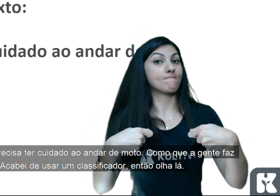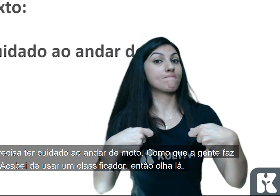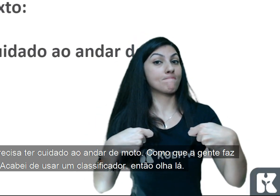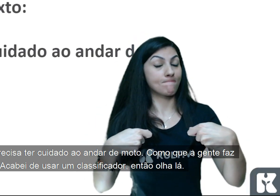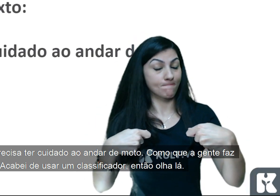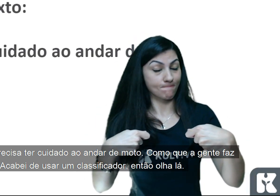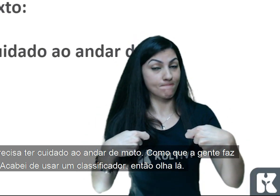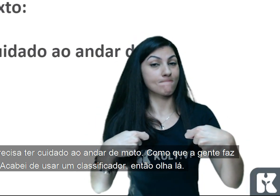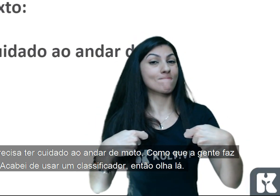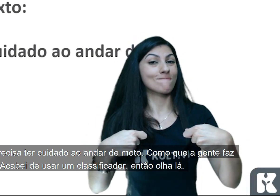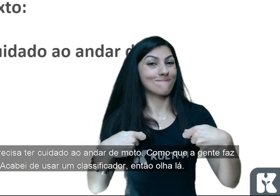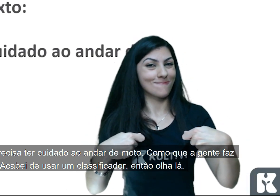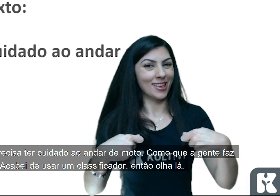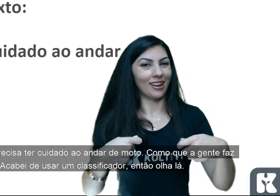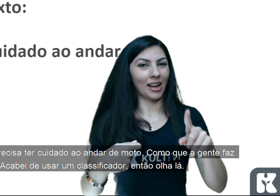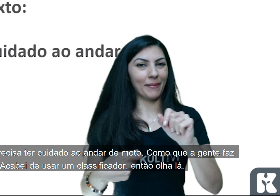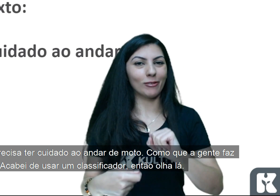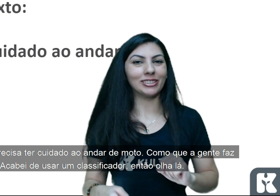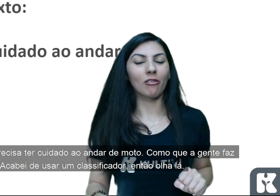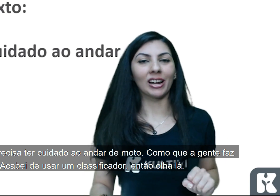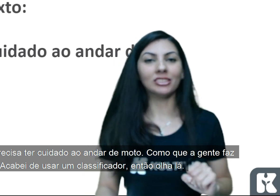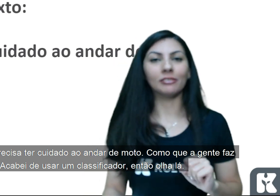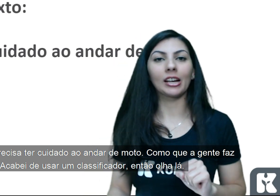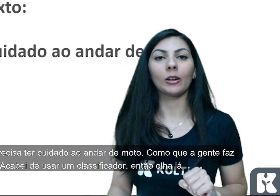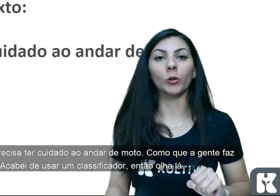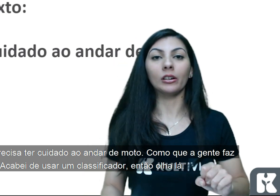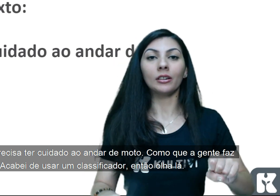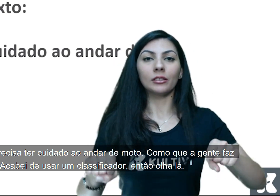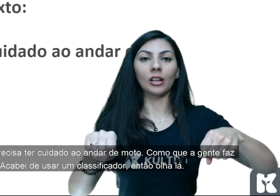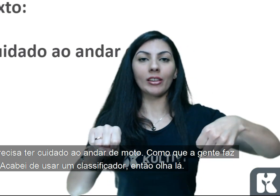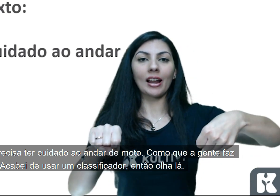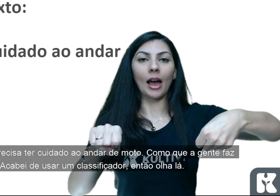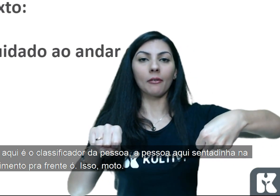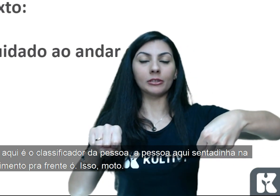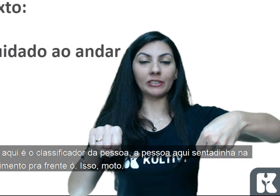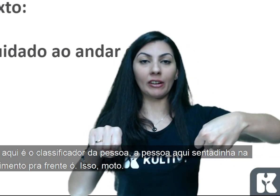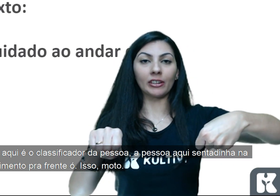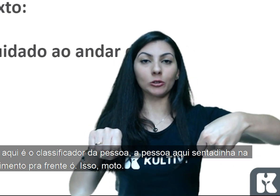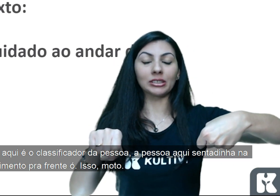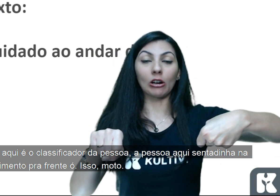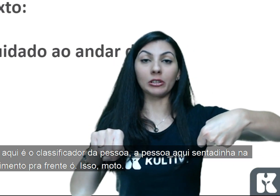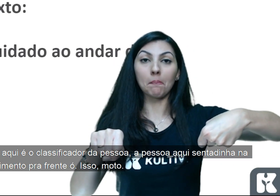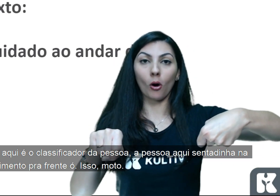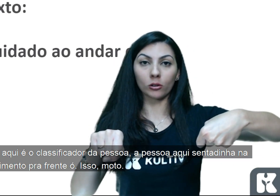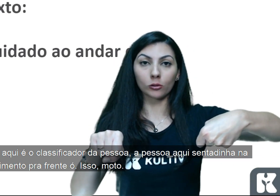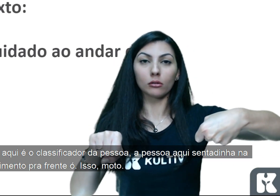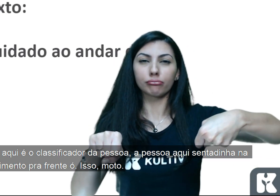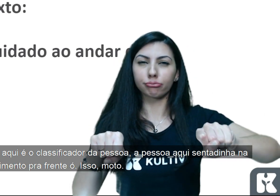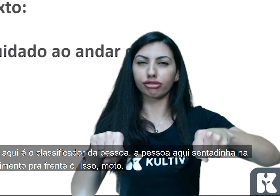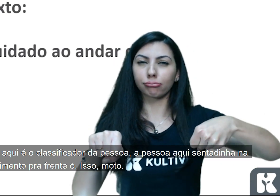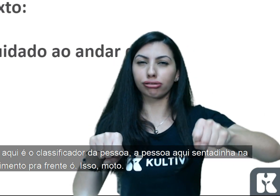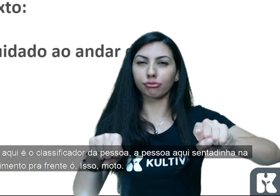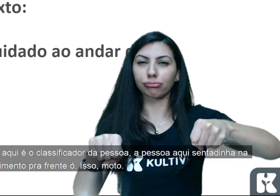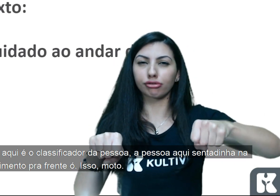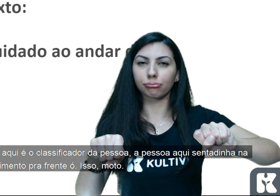Vamos ver. Acabei de usar um classificador. Então, olha lá. Então, Você vai fazer o sinal de moto.